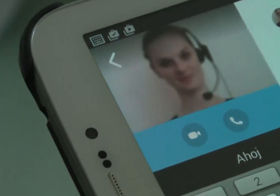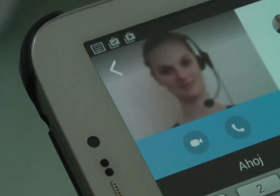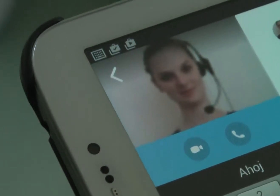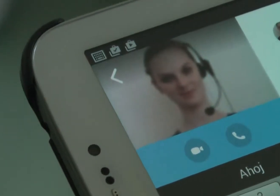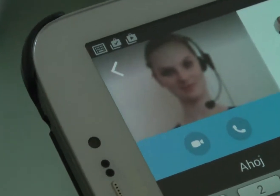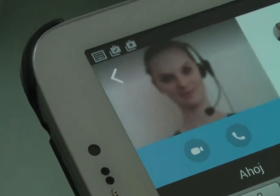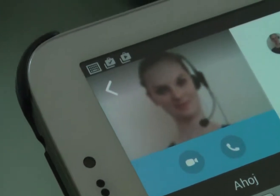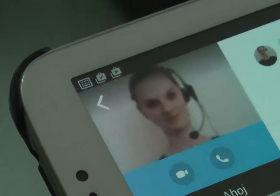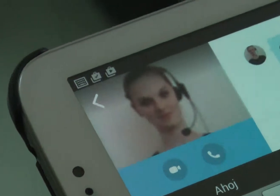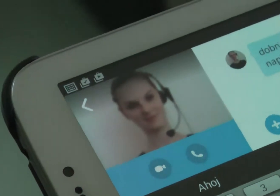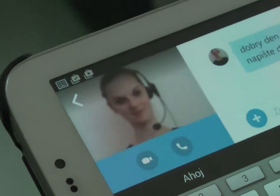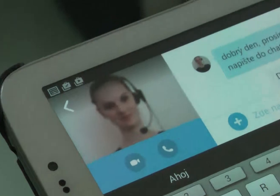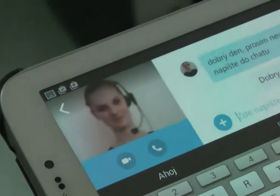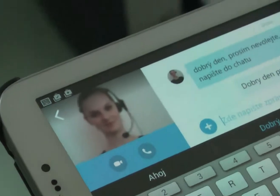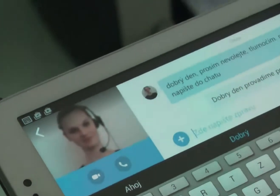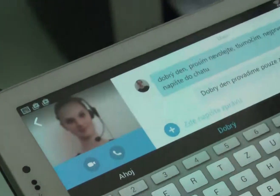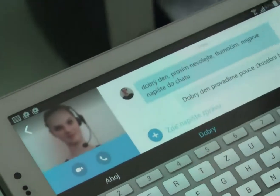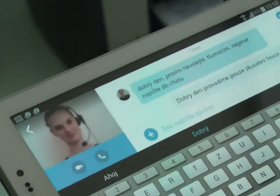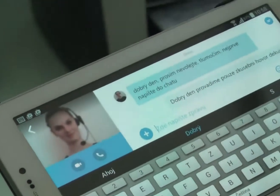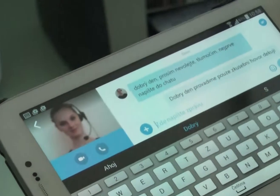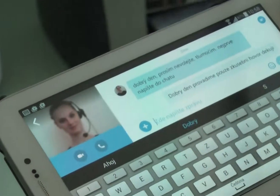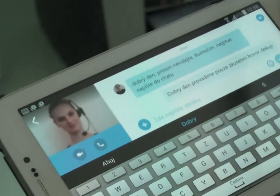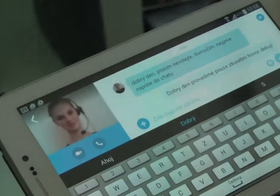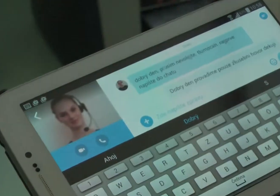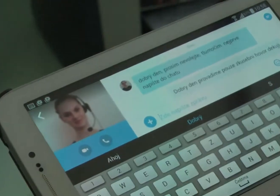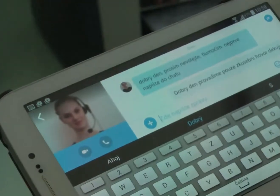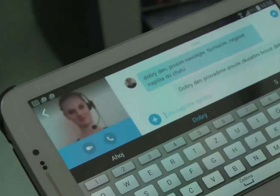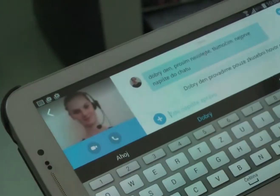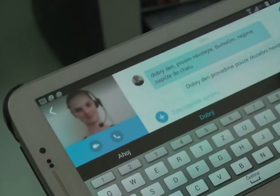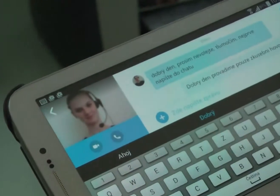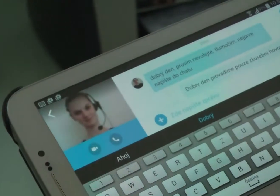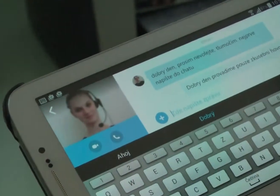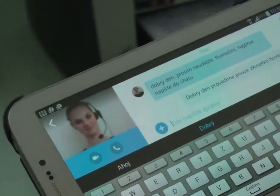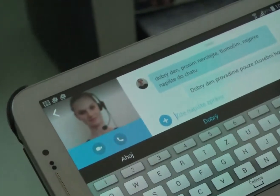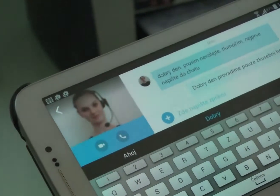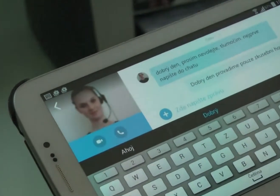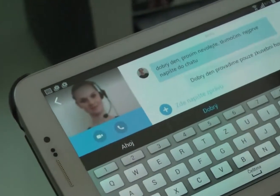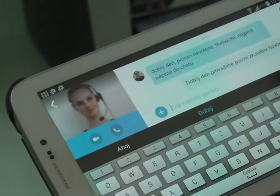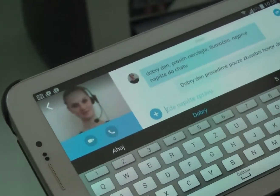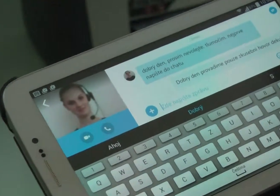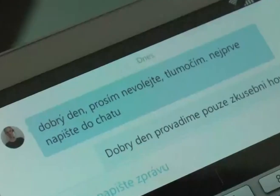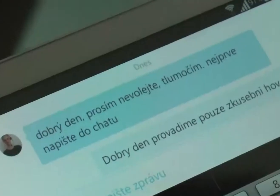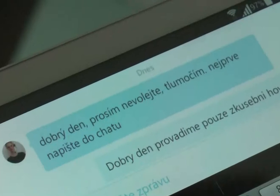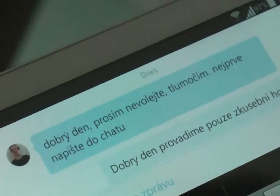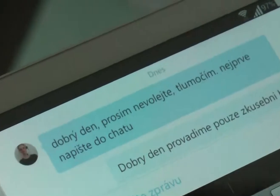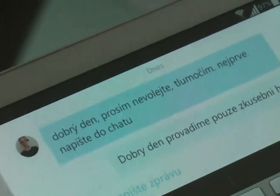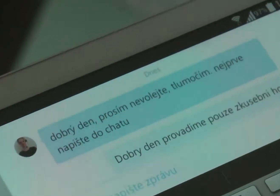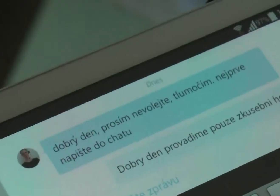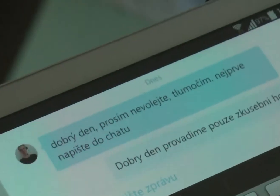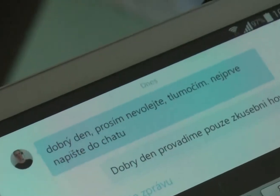a naopak my jsme schopni pacientovi sdělit to, co potřebujeme ohledně léčby nebo naopak se na něco doptat. Je